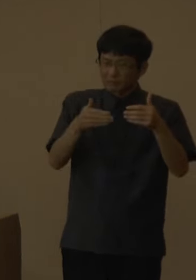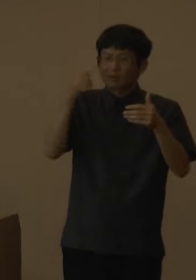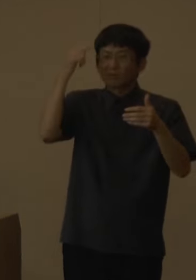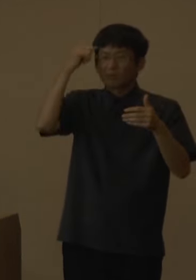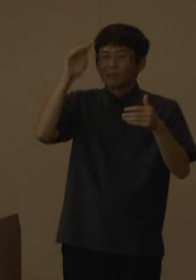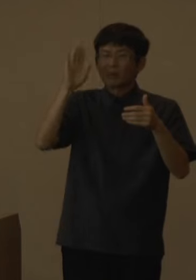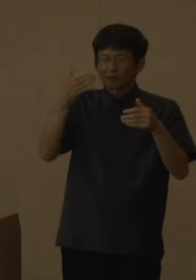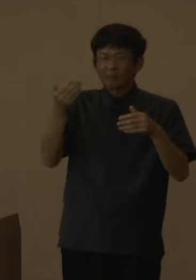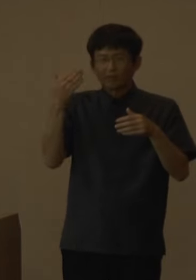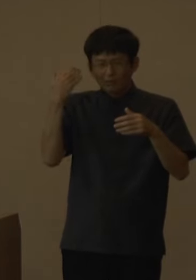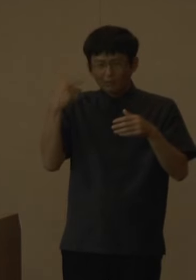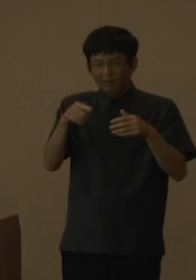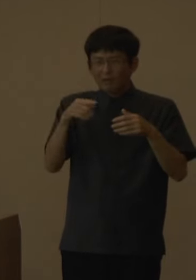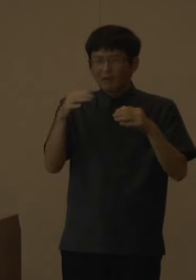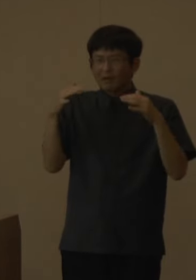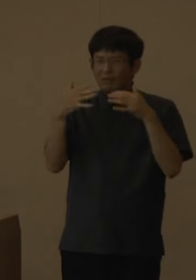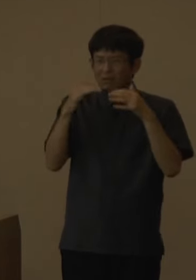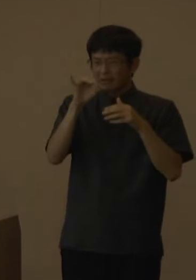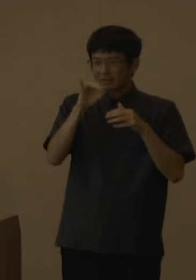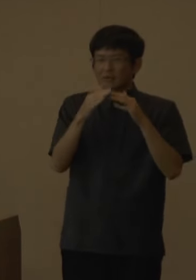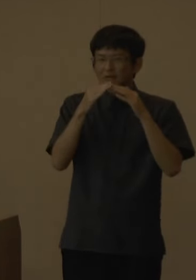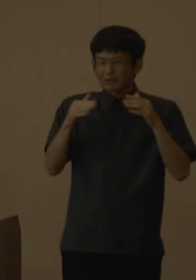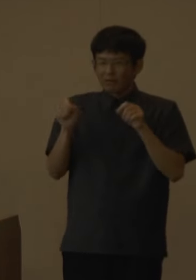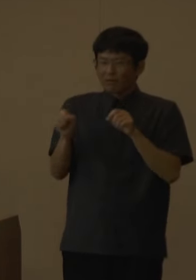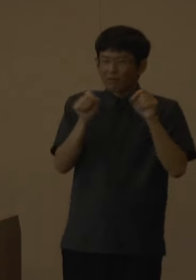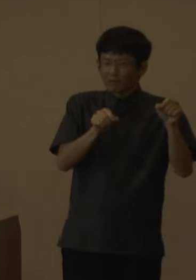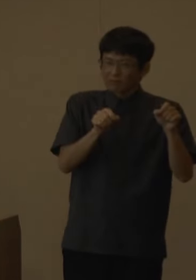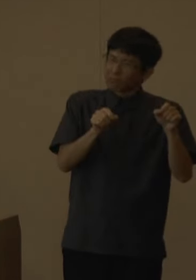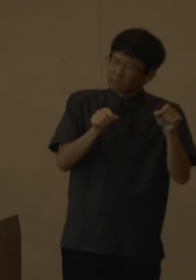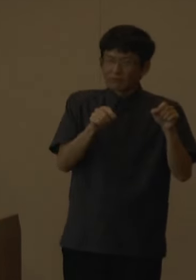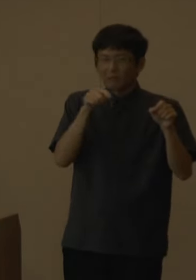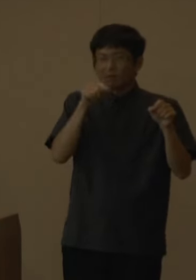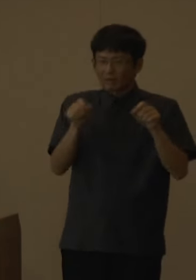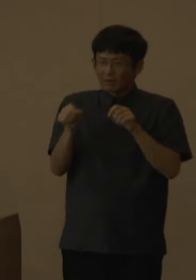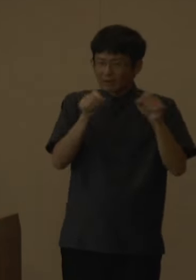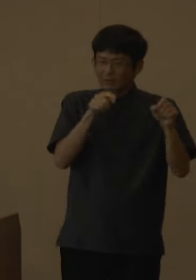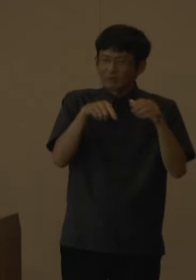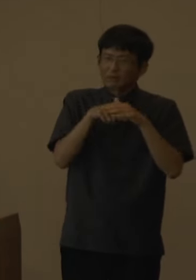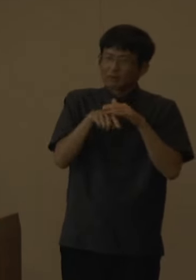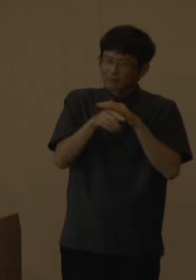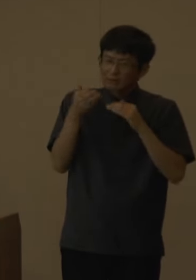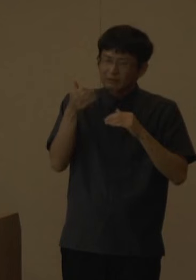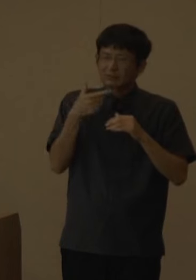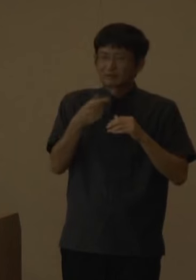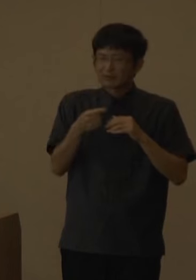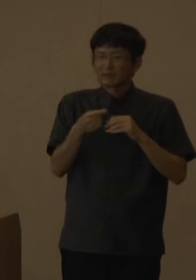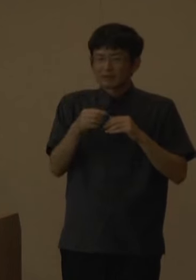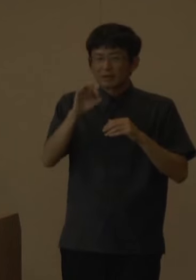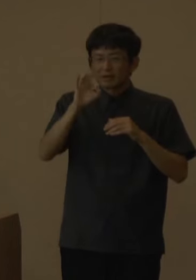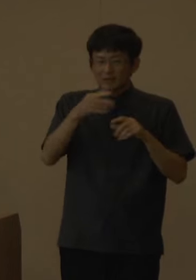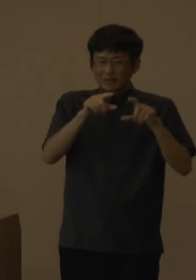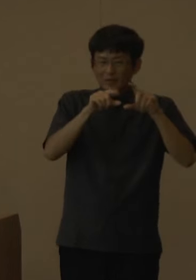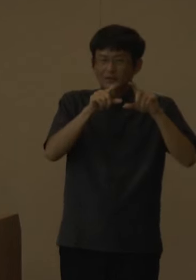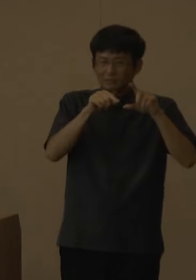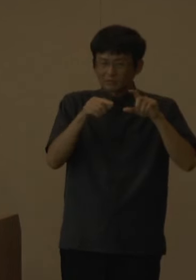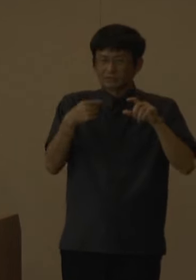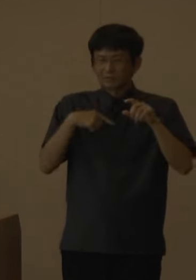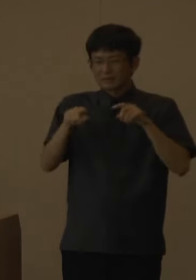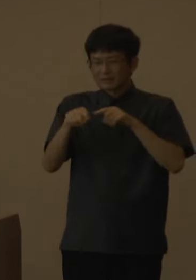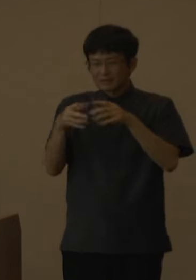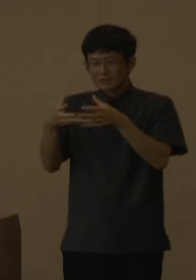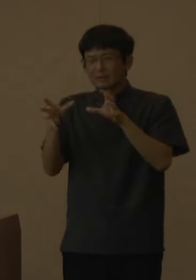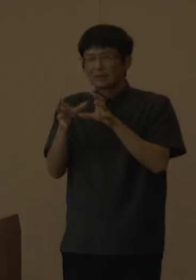員会が延期となりました。その件についてお伺いします。税率や自治体との配分について議